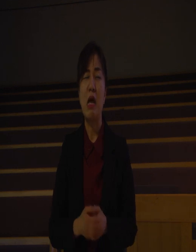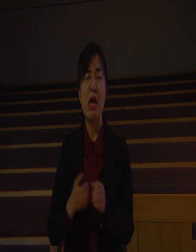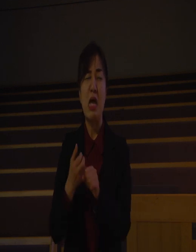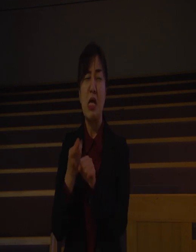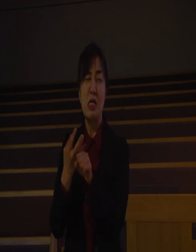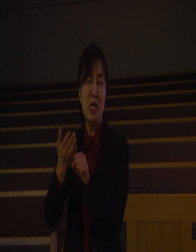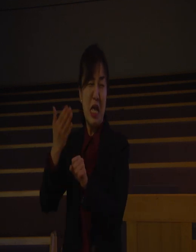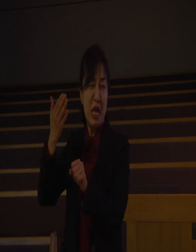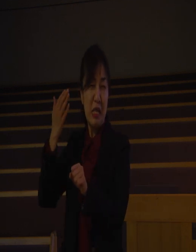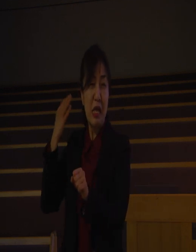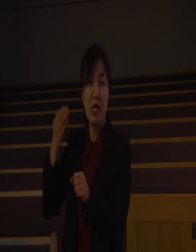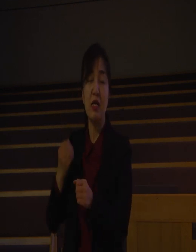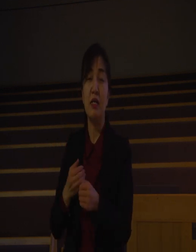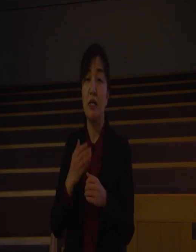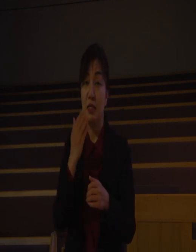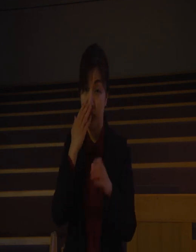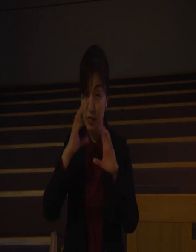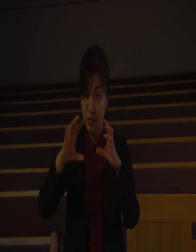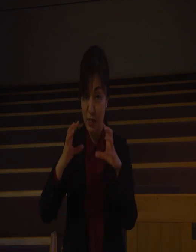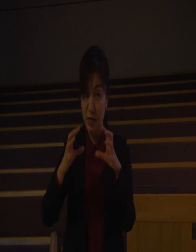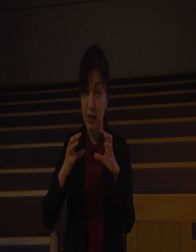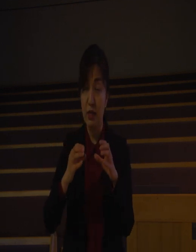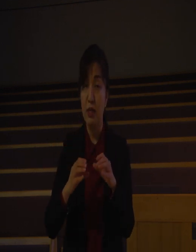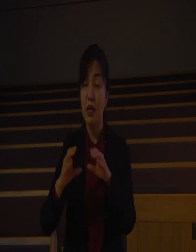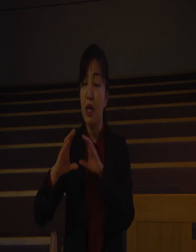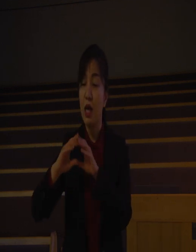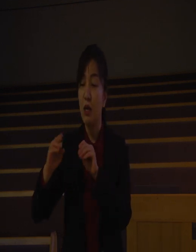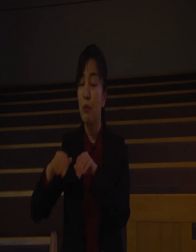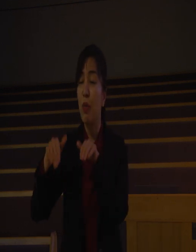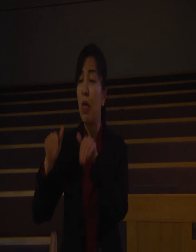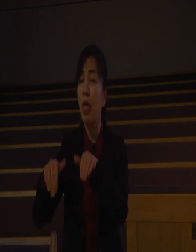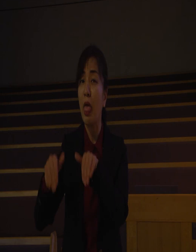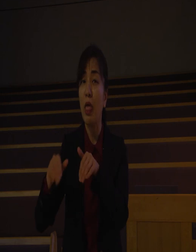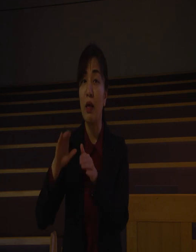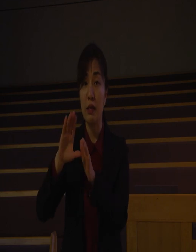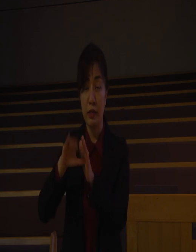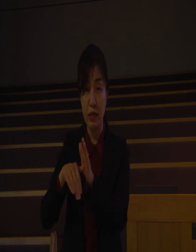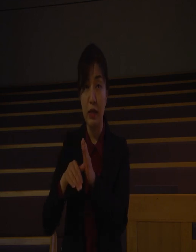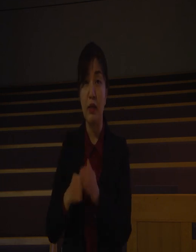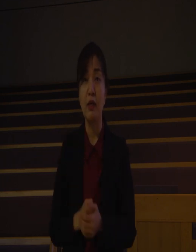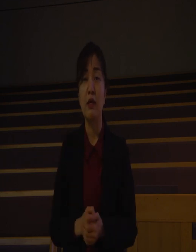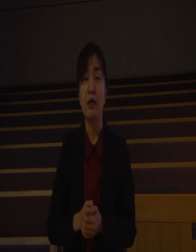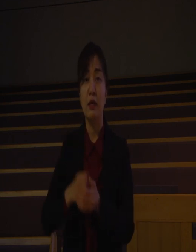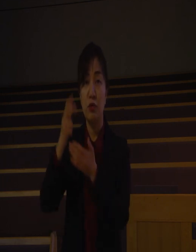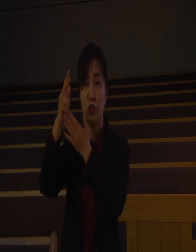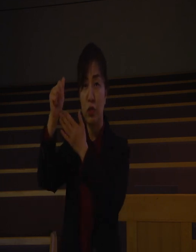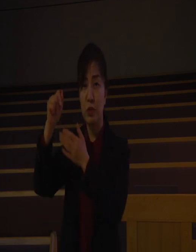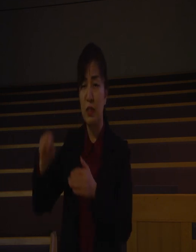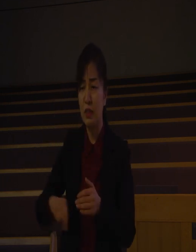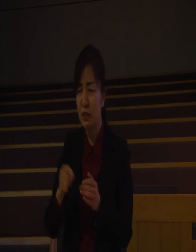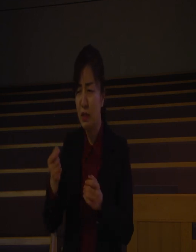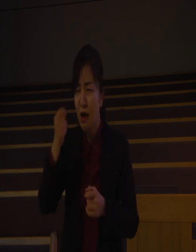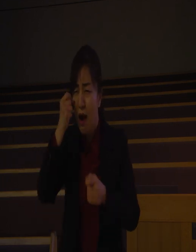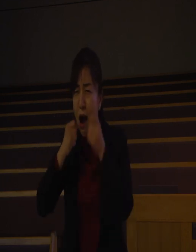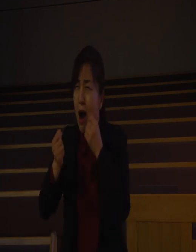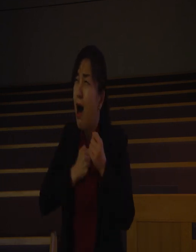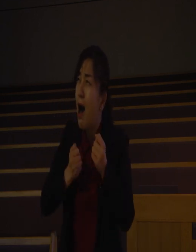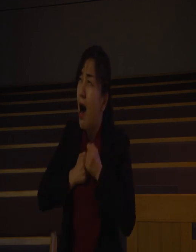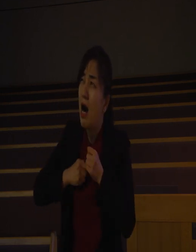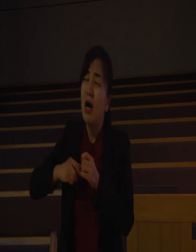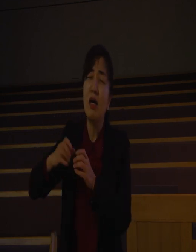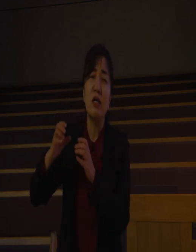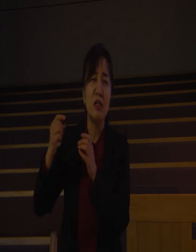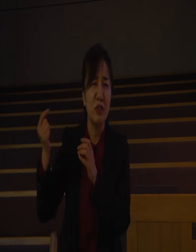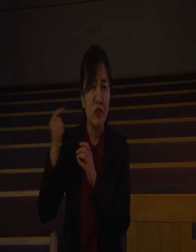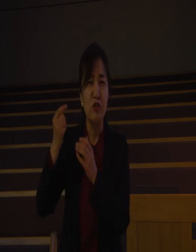수천 년 전 이스라엘이 애굽에서의 종노릇 할 때 주께서 그들의 부르짖음과 눈물을